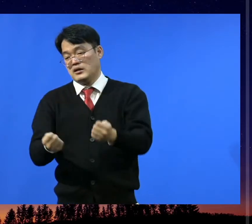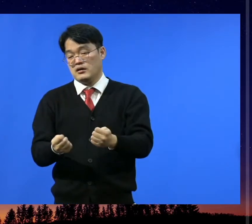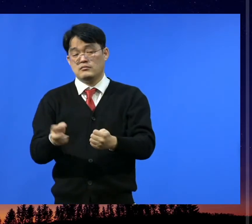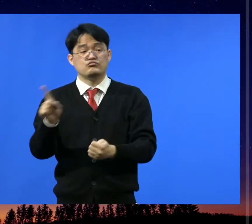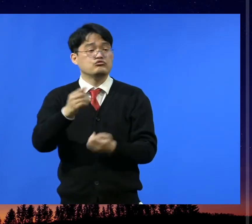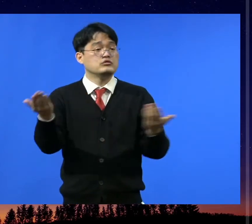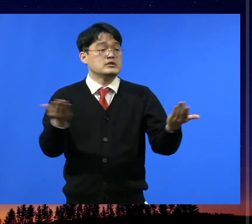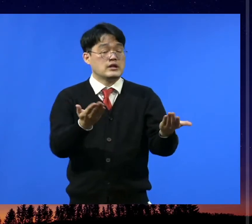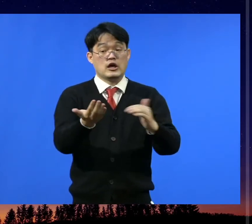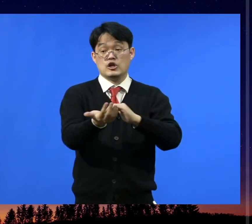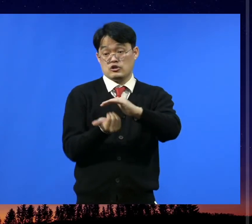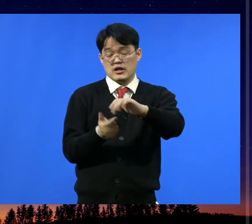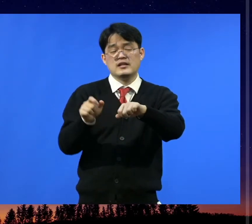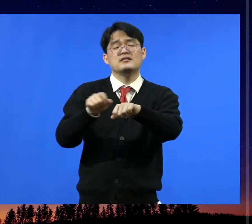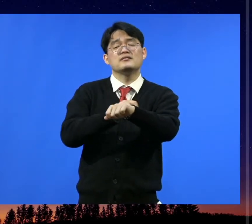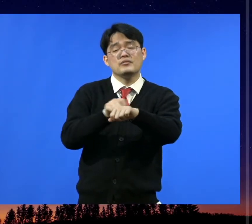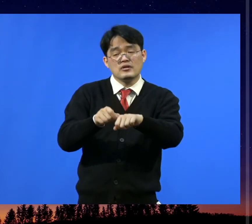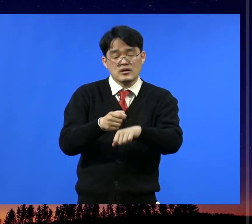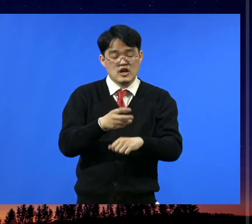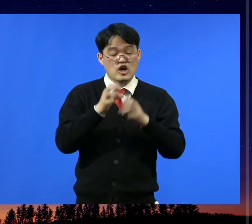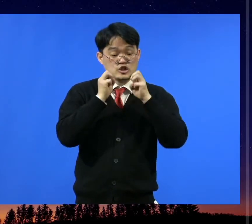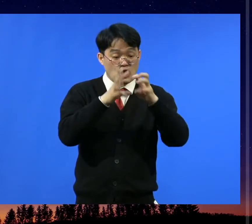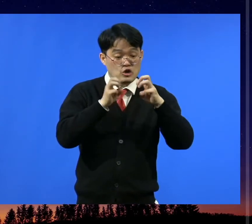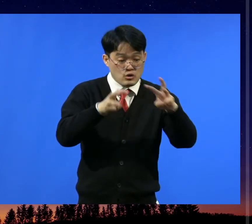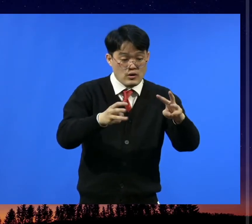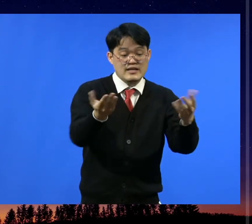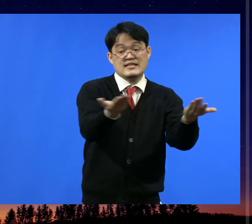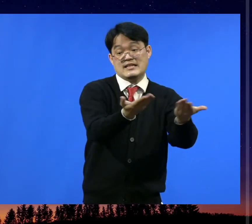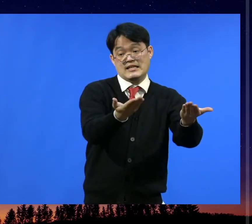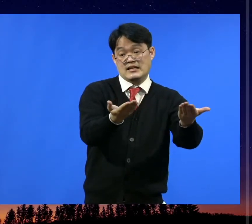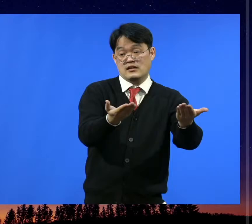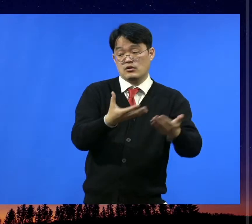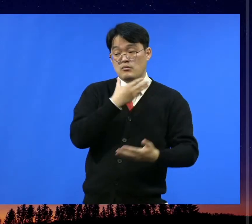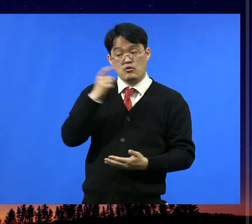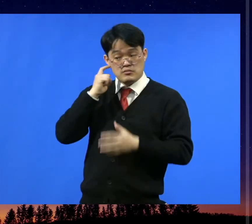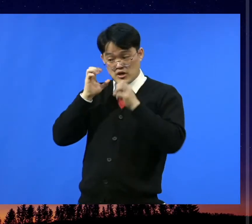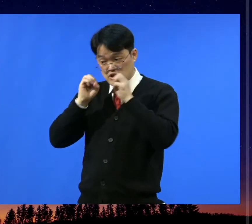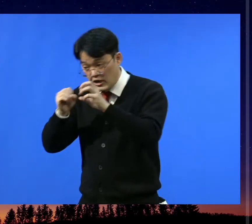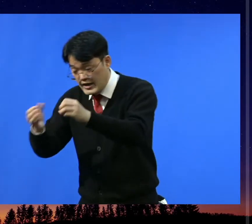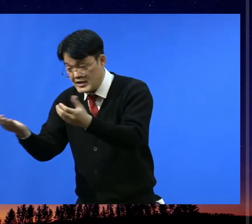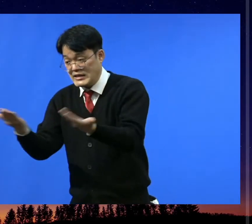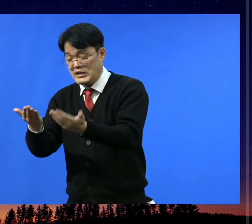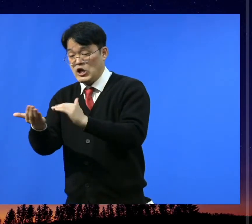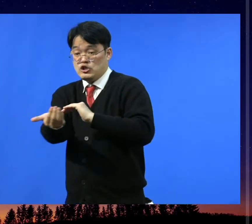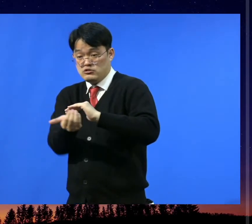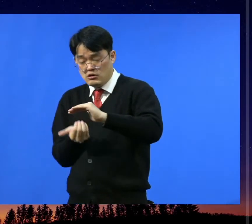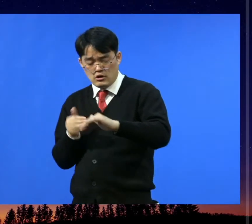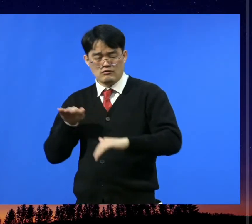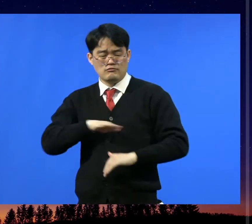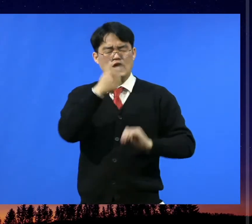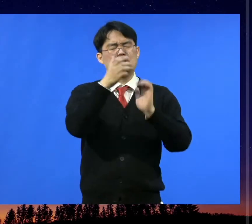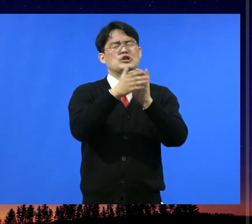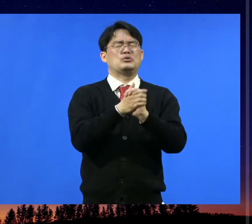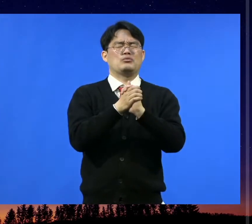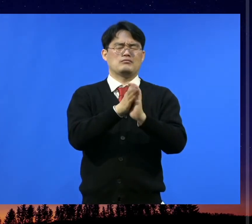전에 특별히 복음을 전하는 일들에 있어서 우리가 먼저 기도하는 것이 얼마나 중요한가. 기도가 먼저 가야 된다.